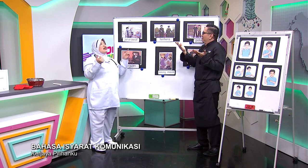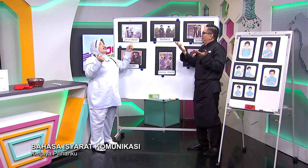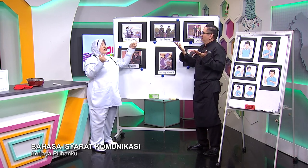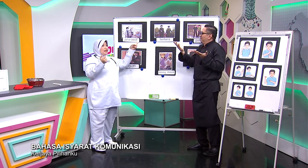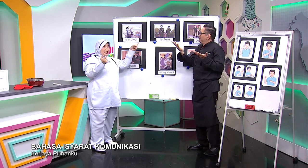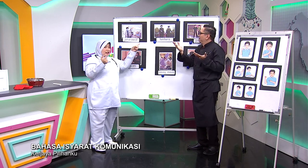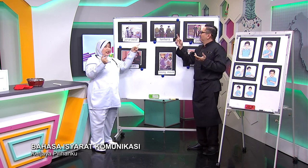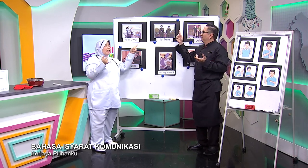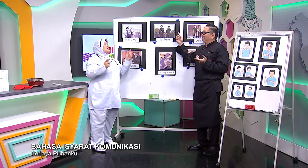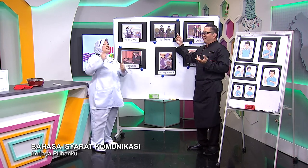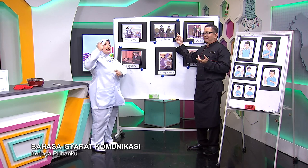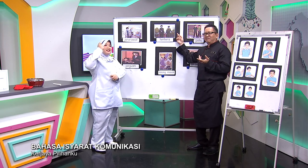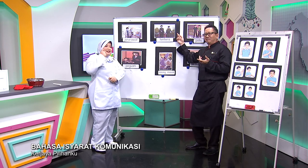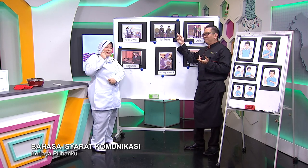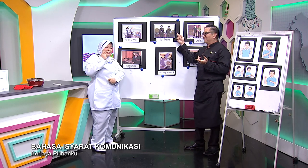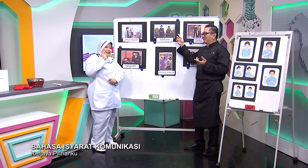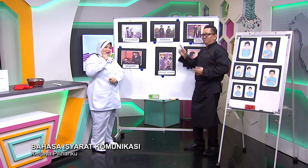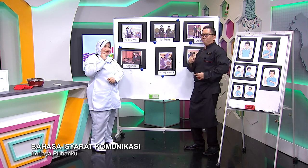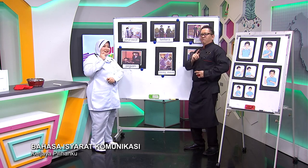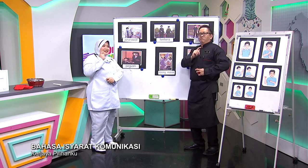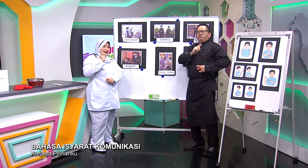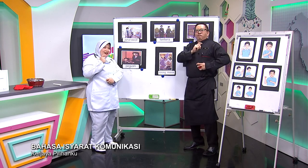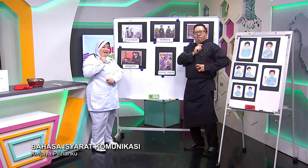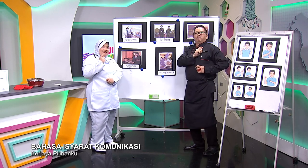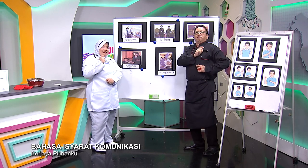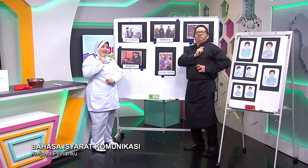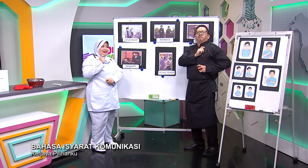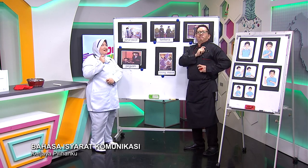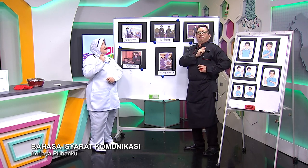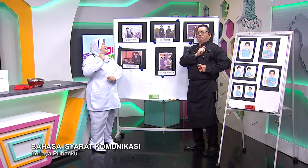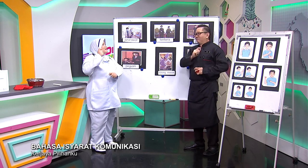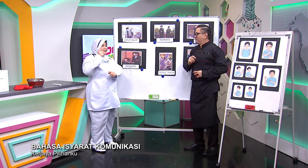Ah, ini tentera. Ha.